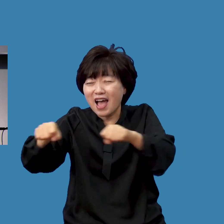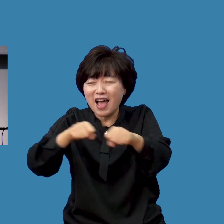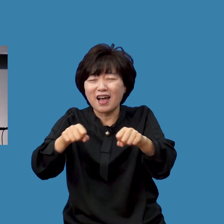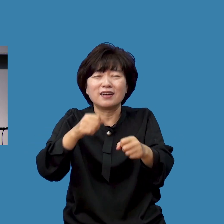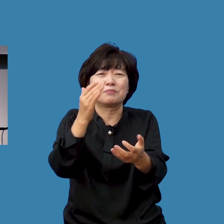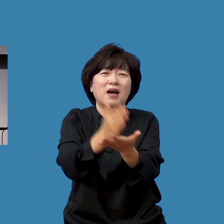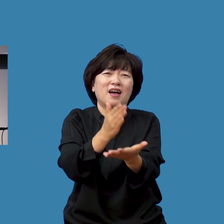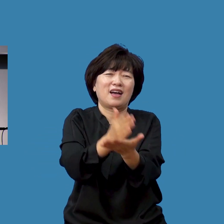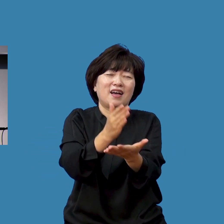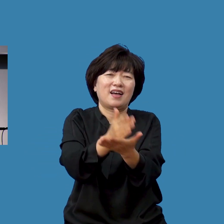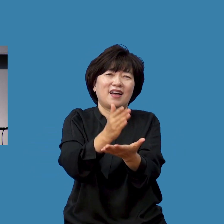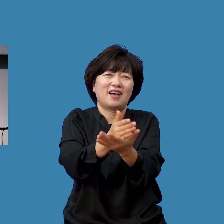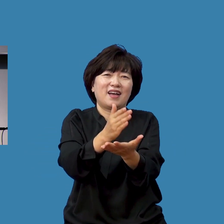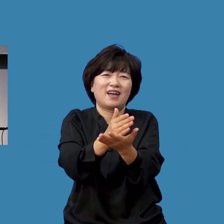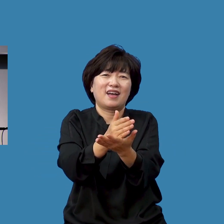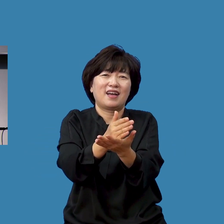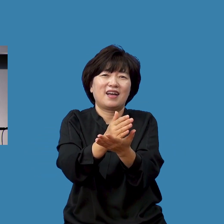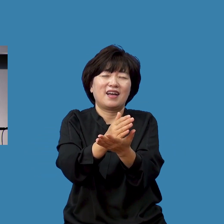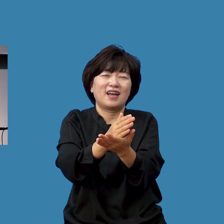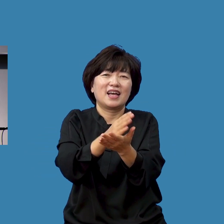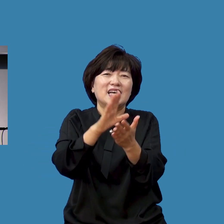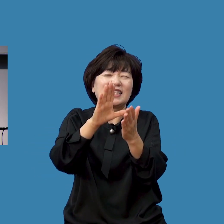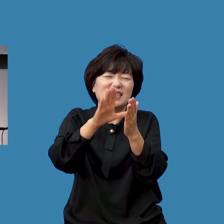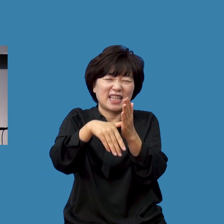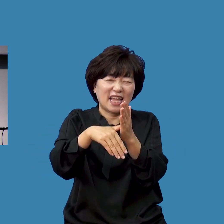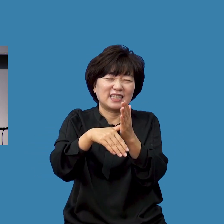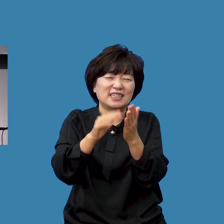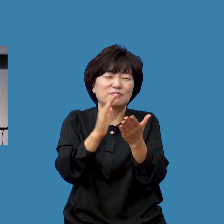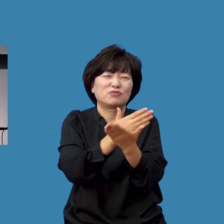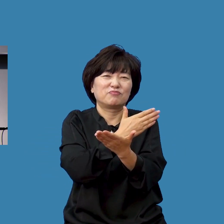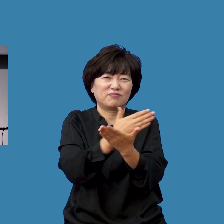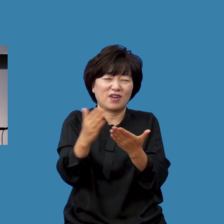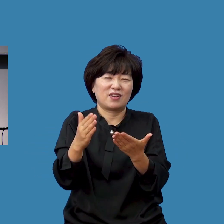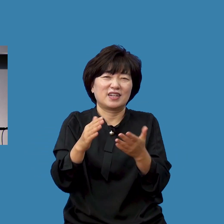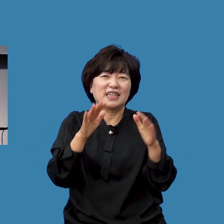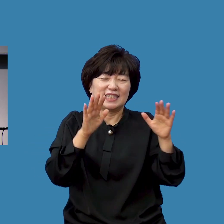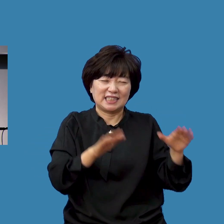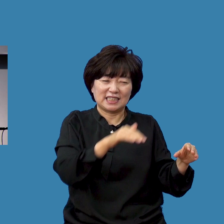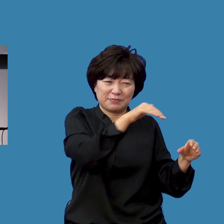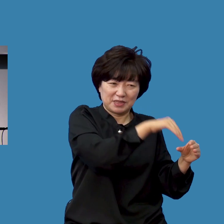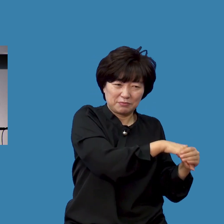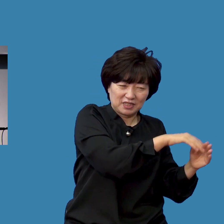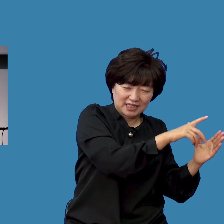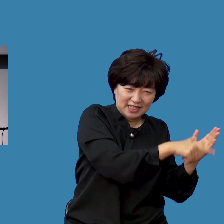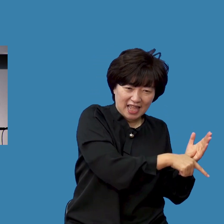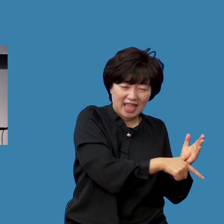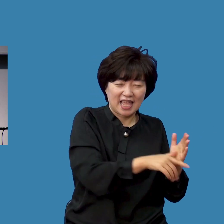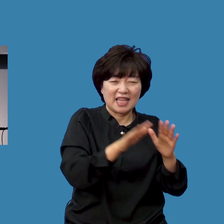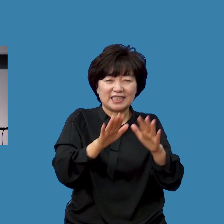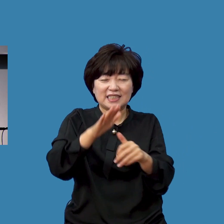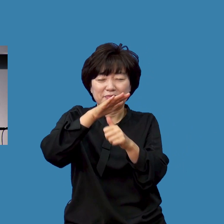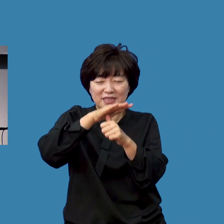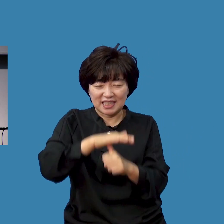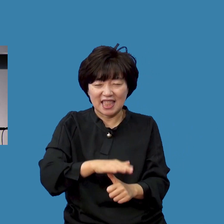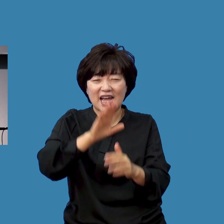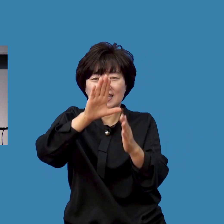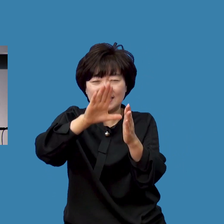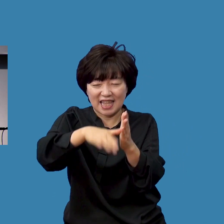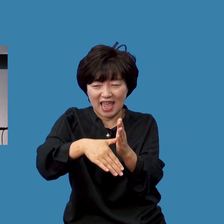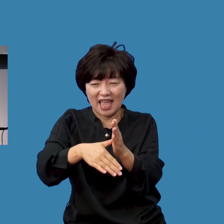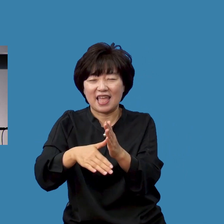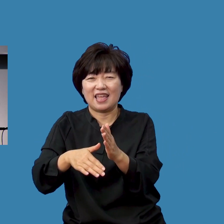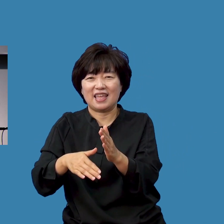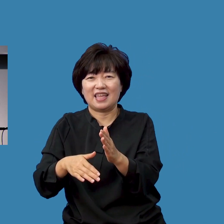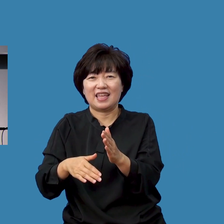다니고 이래봐야 여러분 아무것도 안 남아요. 때를 분별하는 게 참 중요하다는 거야. 지금이 심어야 될 때인지